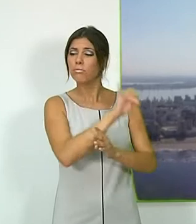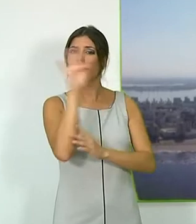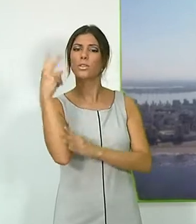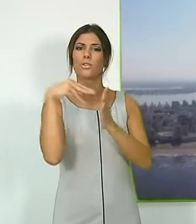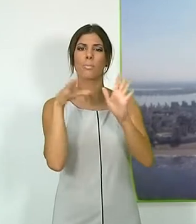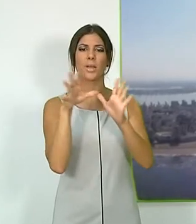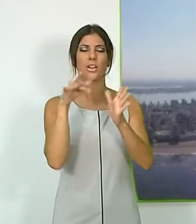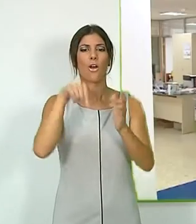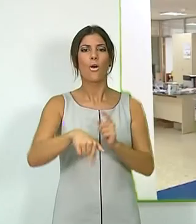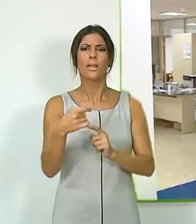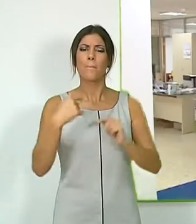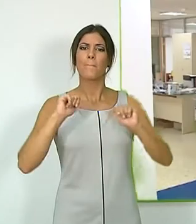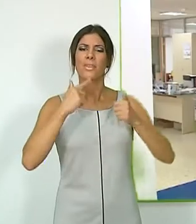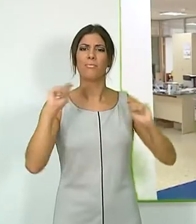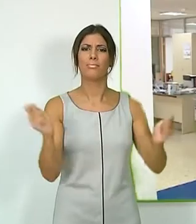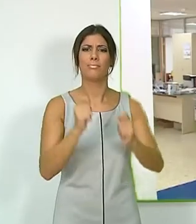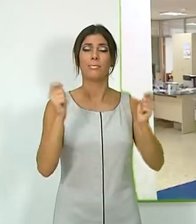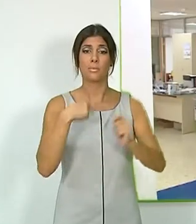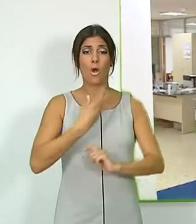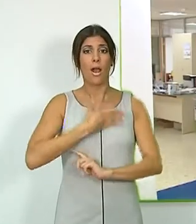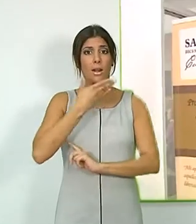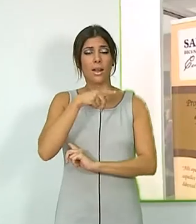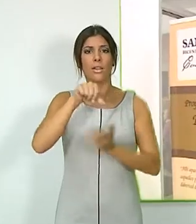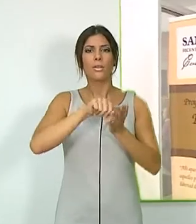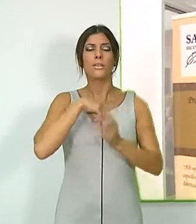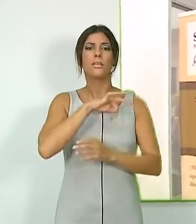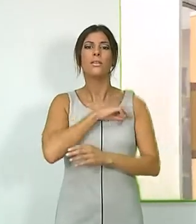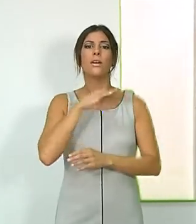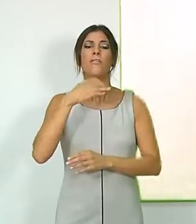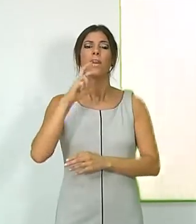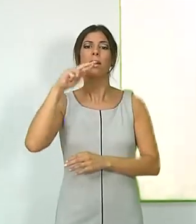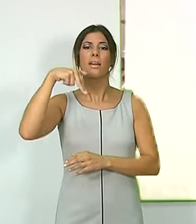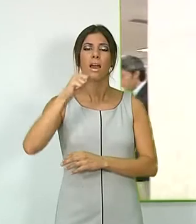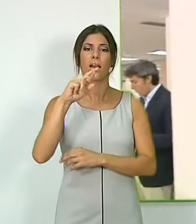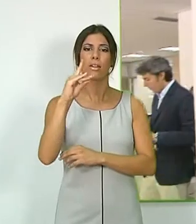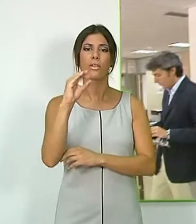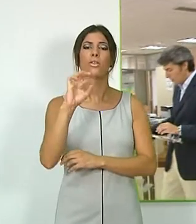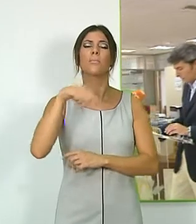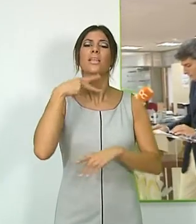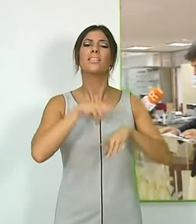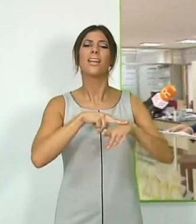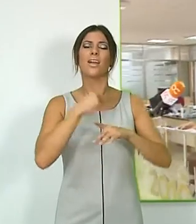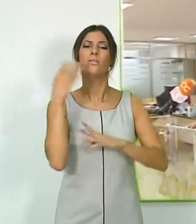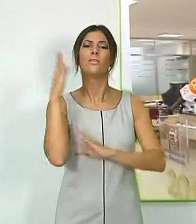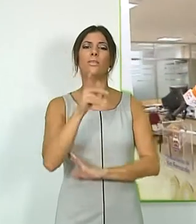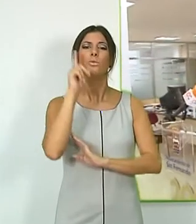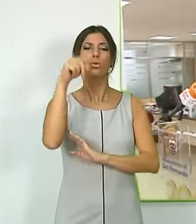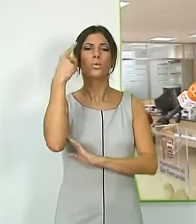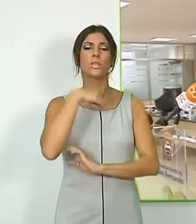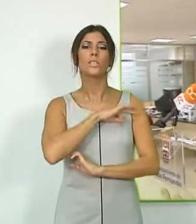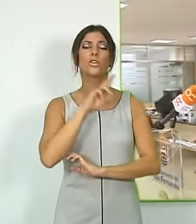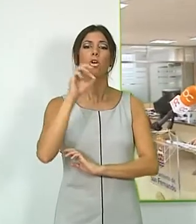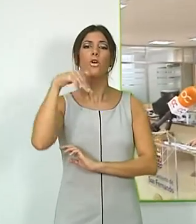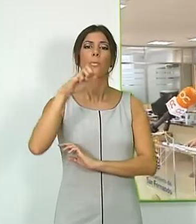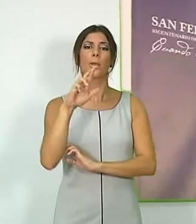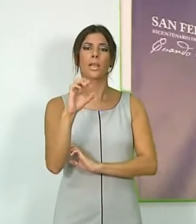este 2010, hoy ha tenido lugar una rueda de prensa en la que el alcalde de la ciudad, Manuel María de Bernardo, y el delegado de Presidencia y Cultura,